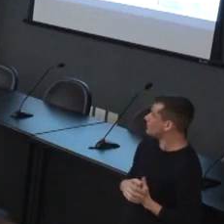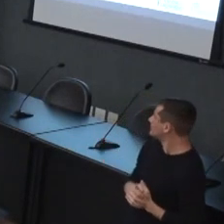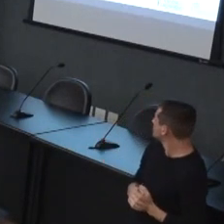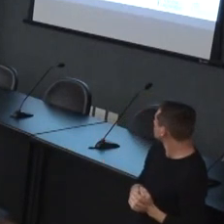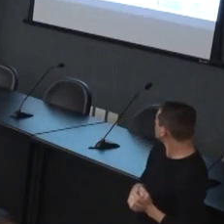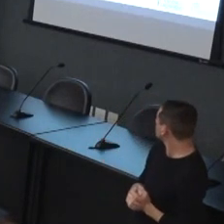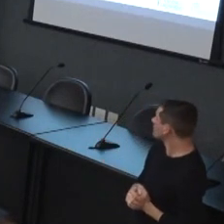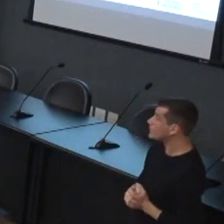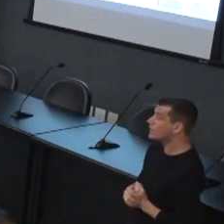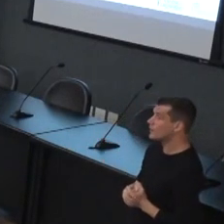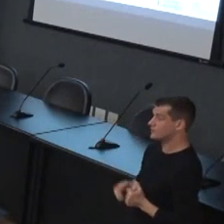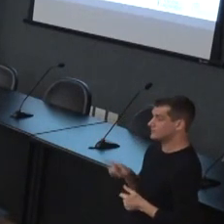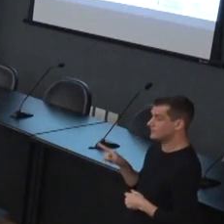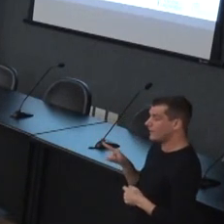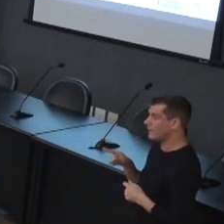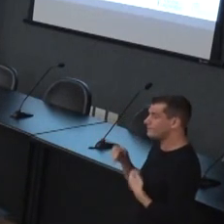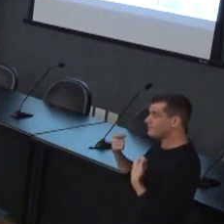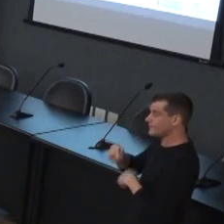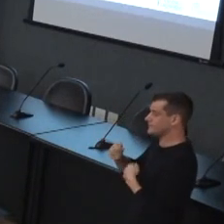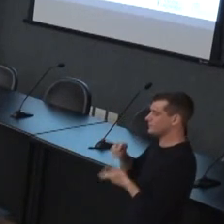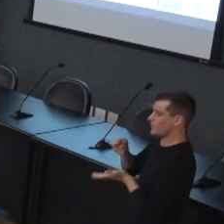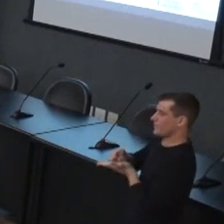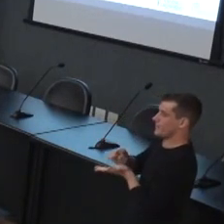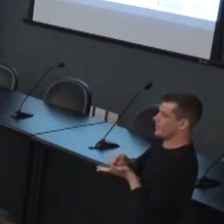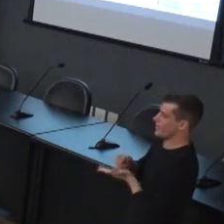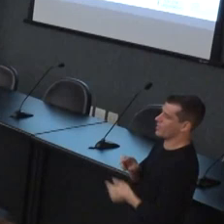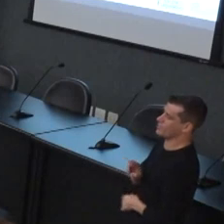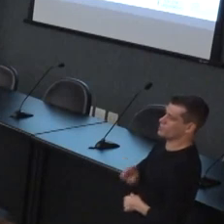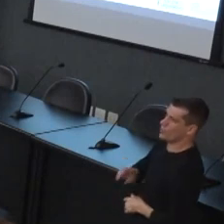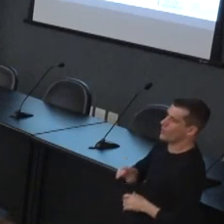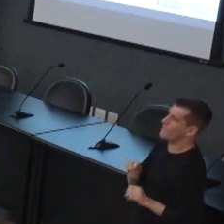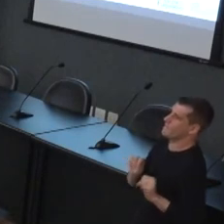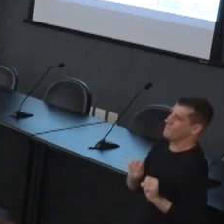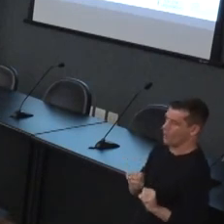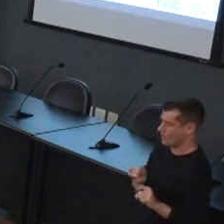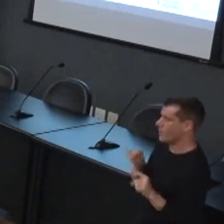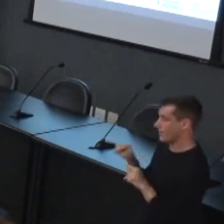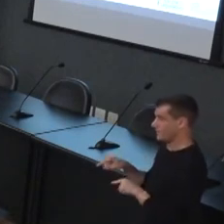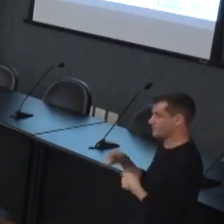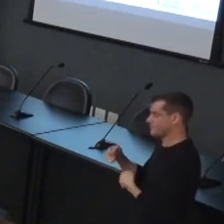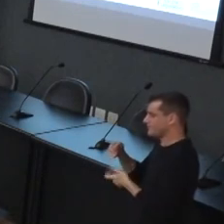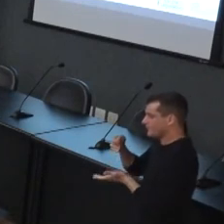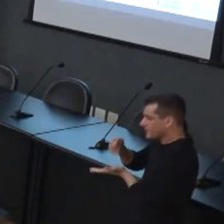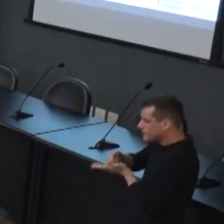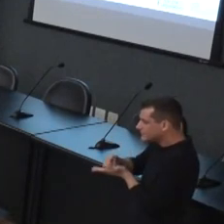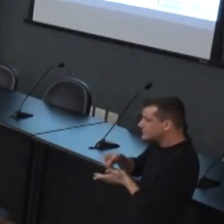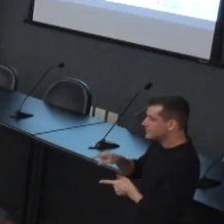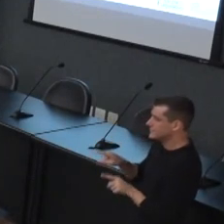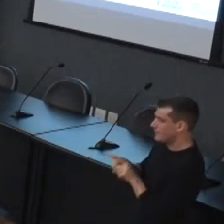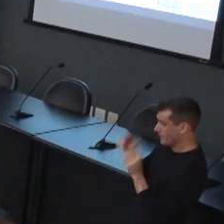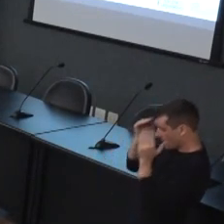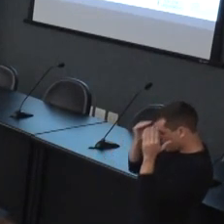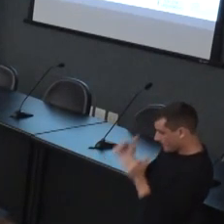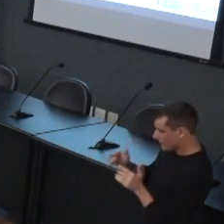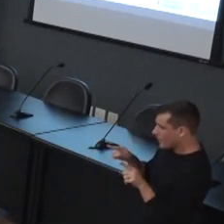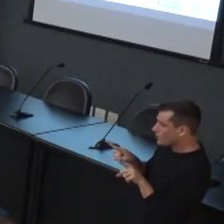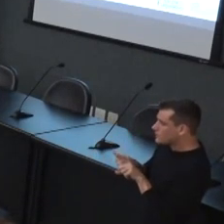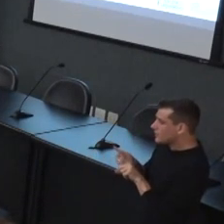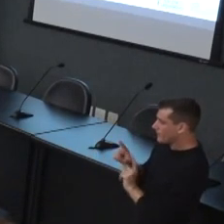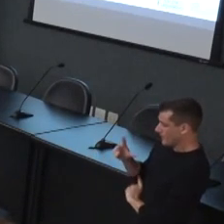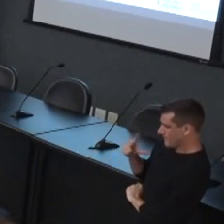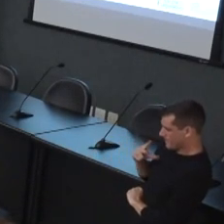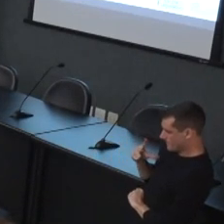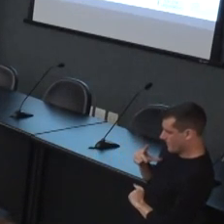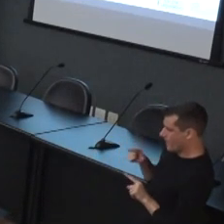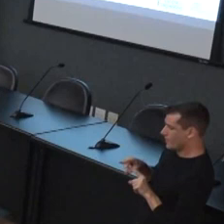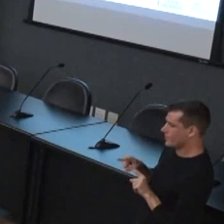de forma transparente e com respeito a intimidade a vida privada a